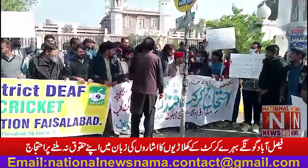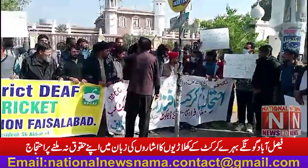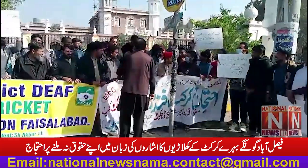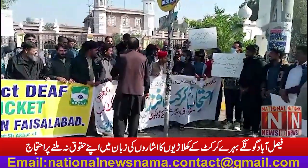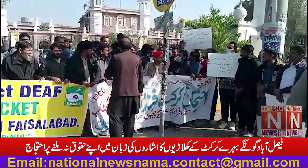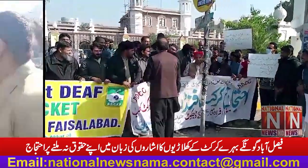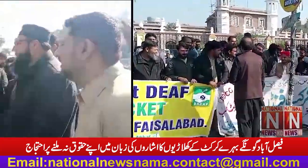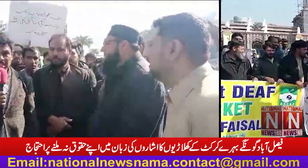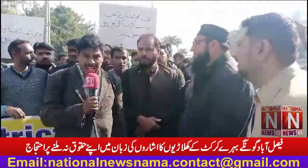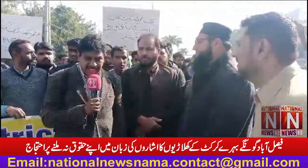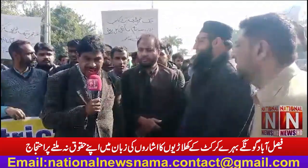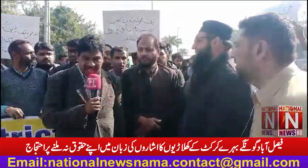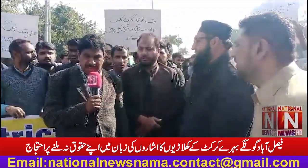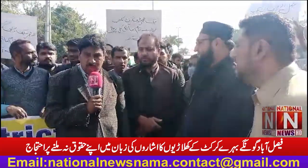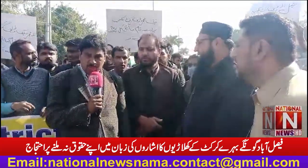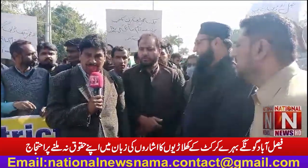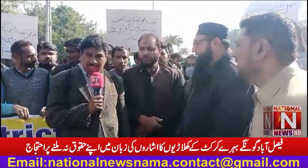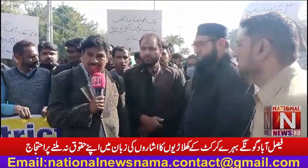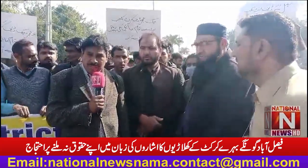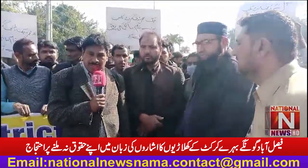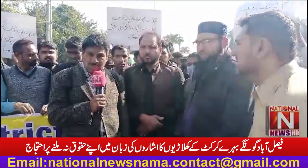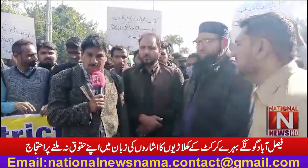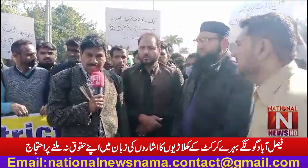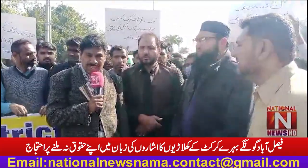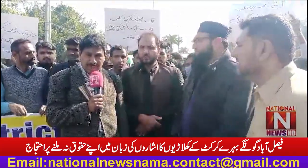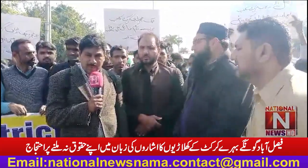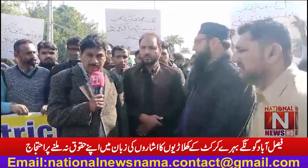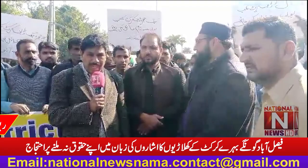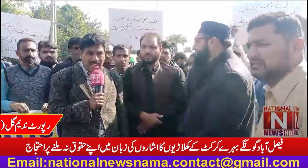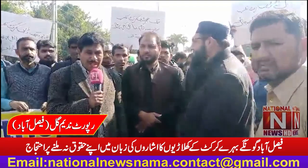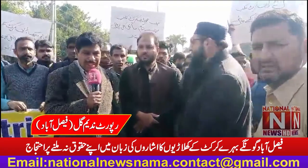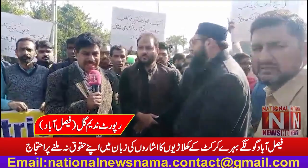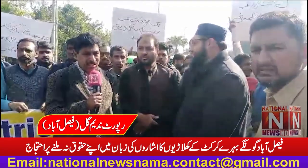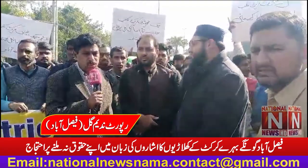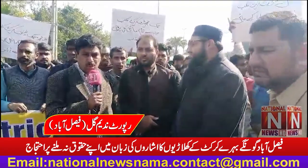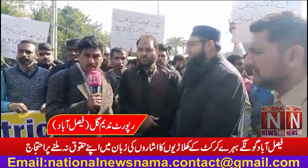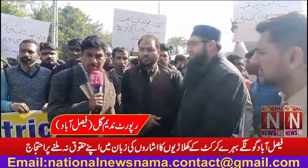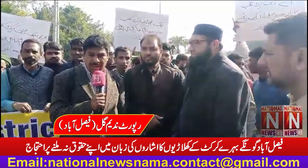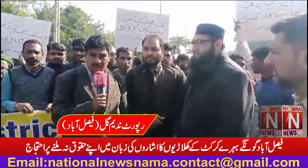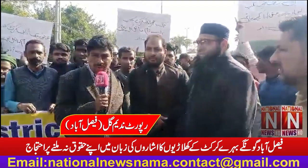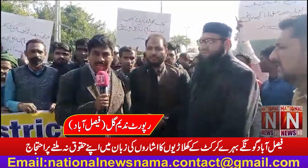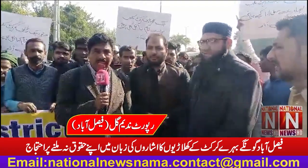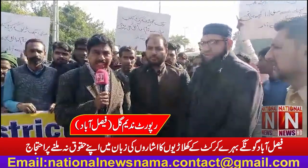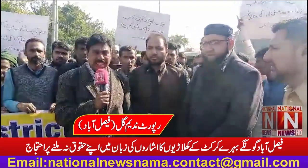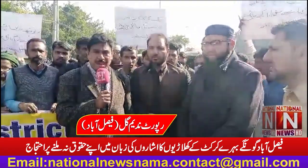कि अजिन आजिन आजिन आज हम सुसी लोग के साथ बचुकत हैं कैसे दूसरों को पूरे हकूप है तो पूरे